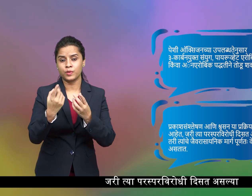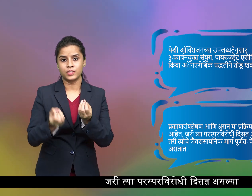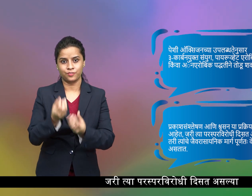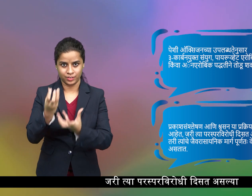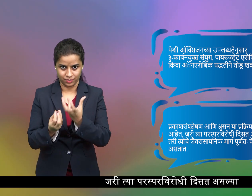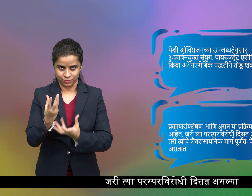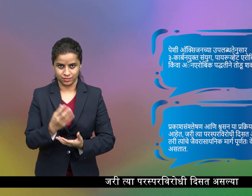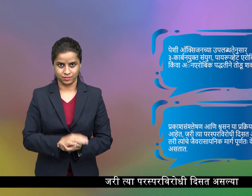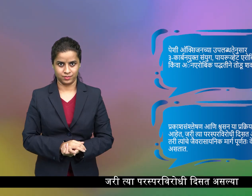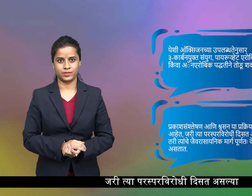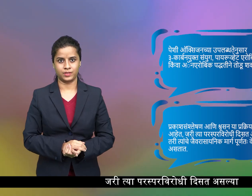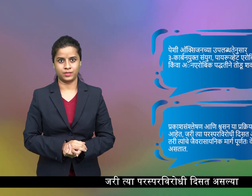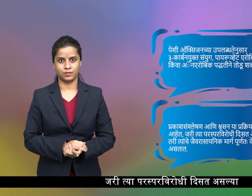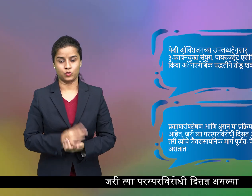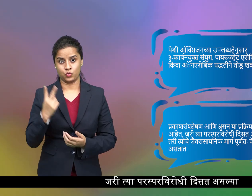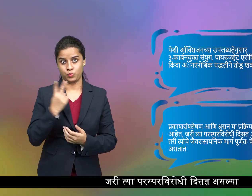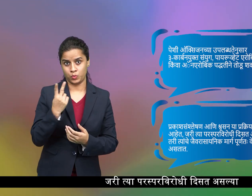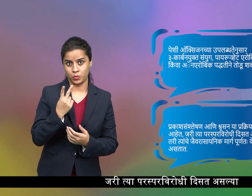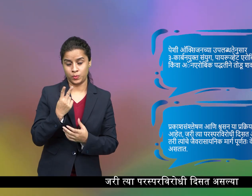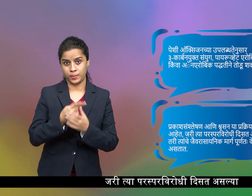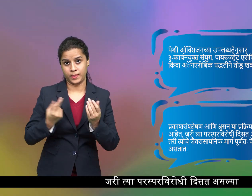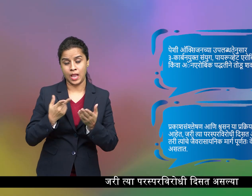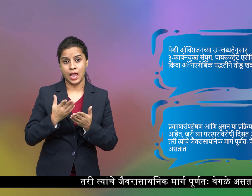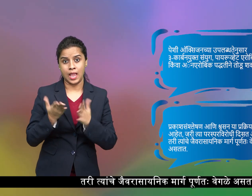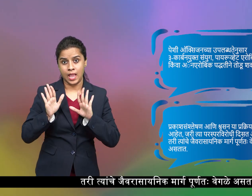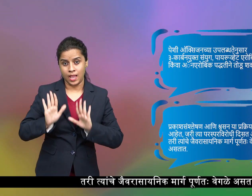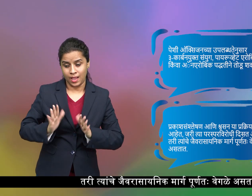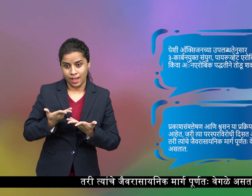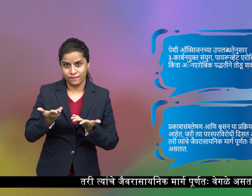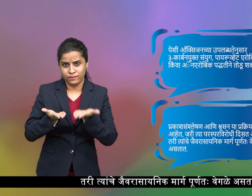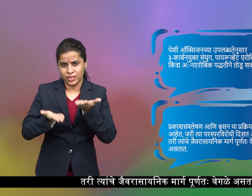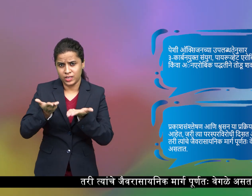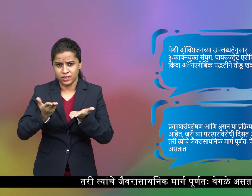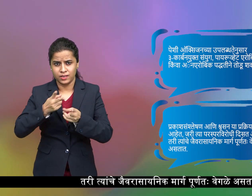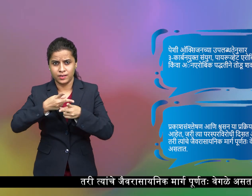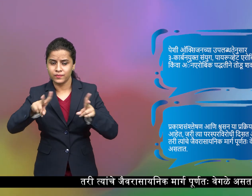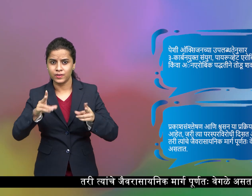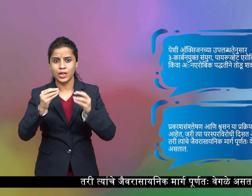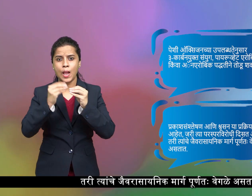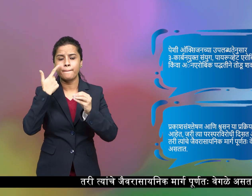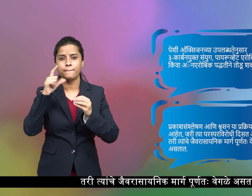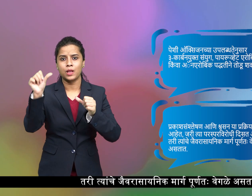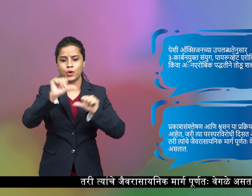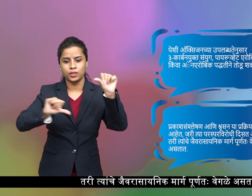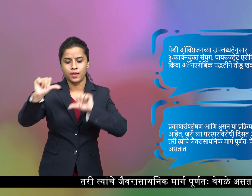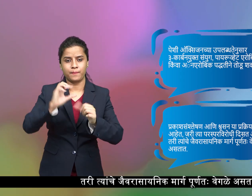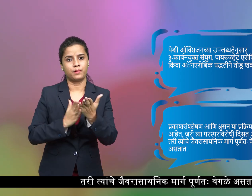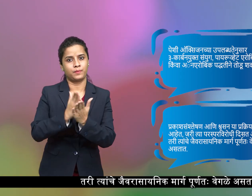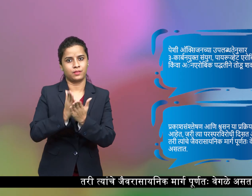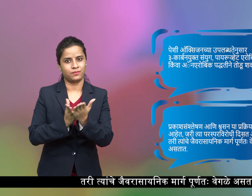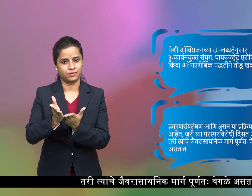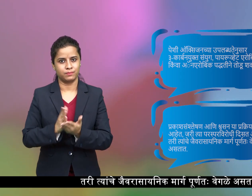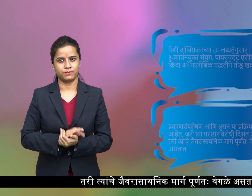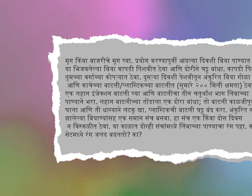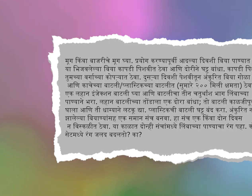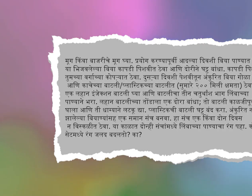जरी त्या परस्पर विरोधी दिसत असल्या तरी त्यांचे जैव रासायनिक मार्ग पूर्णतः वेगळे असतात.